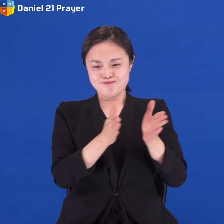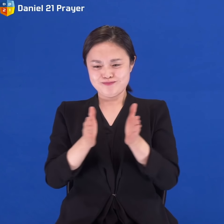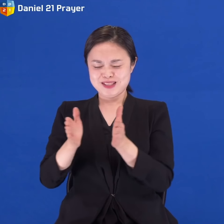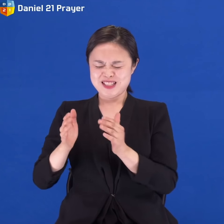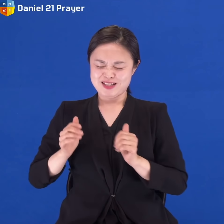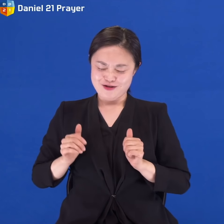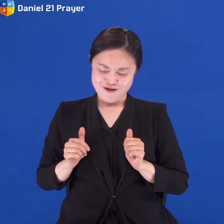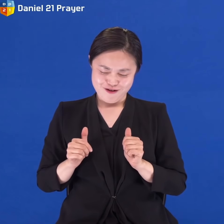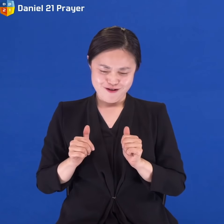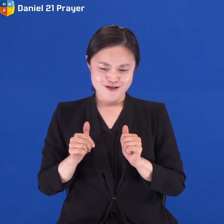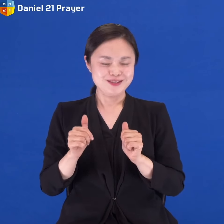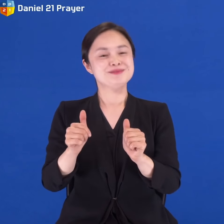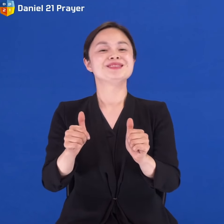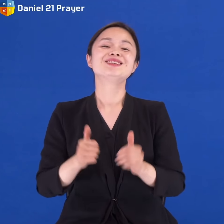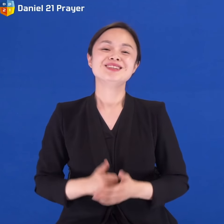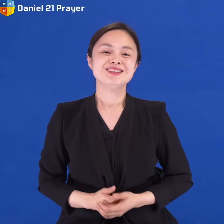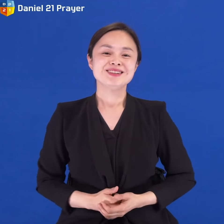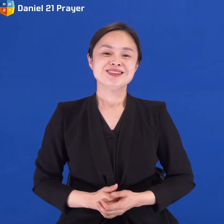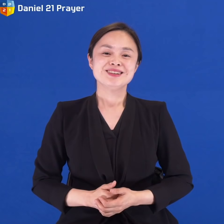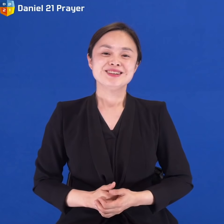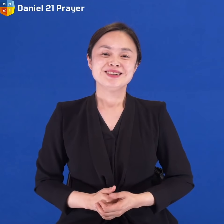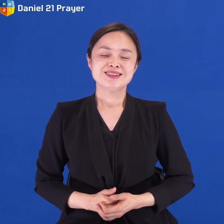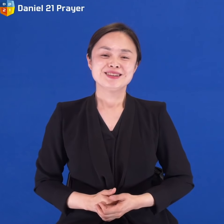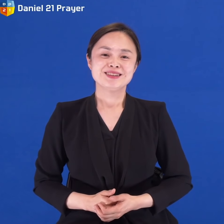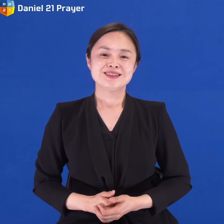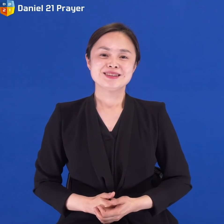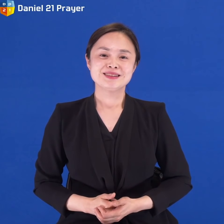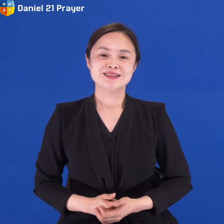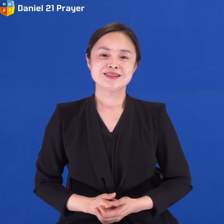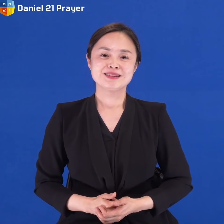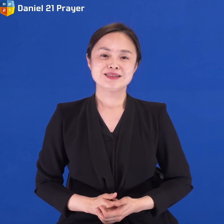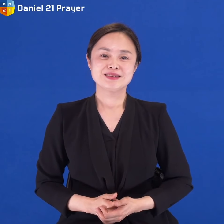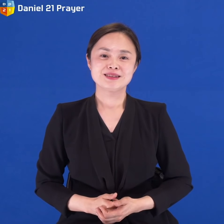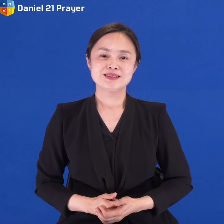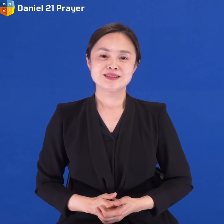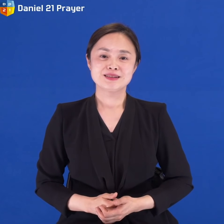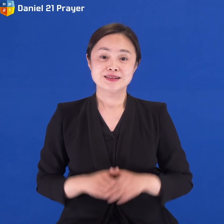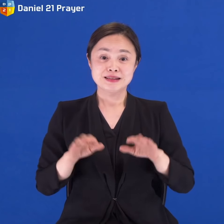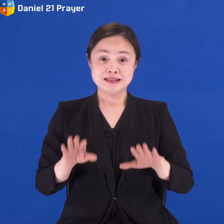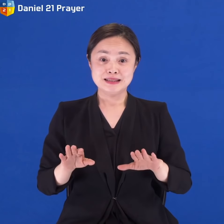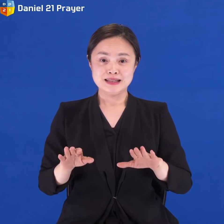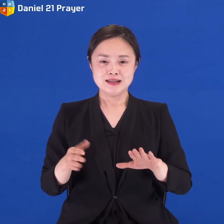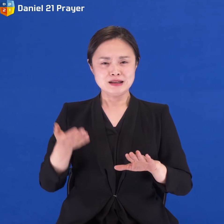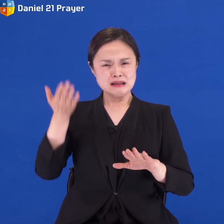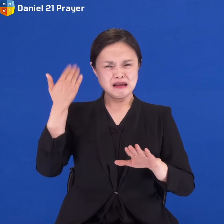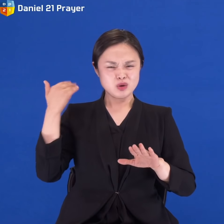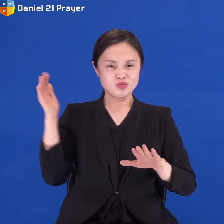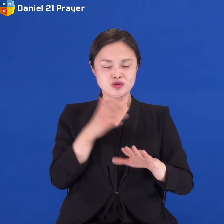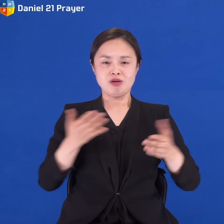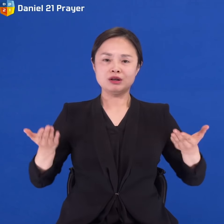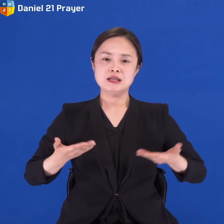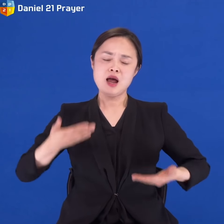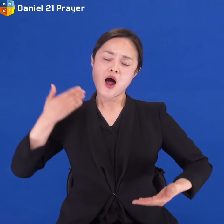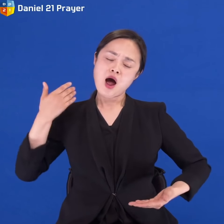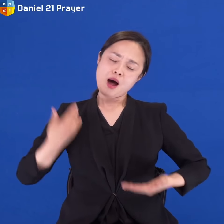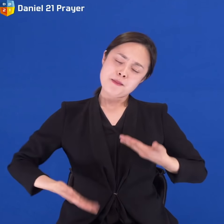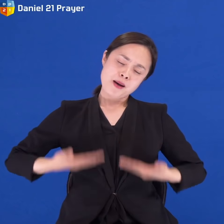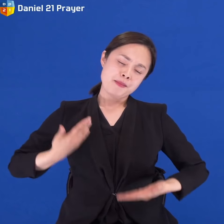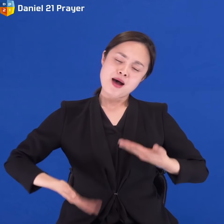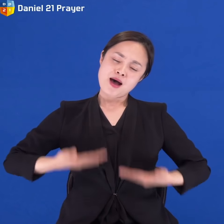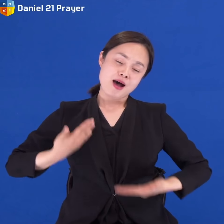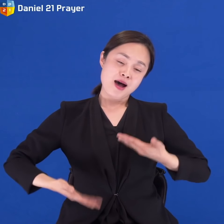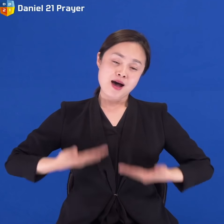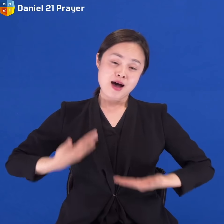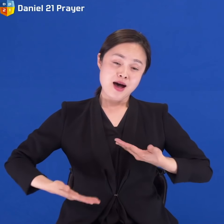다니면서 50년을 일한 사람인데 지금 제가 딱 쉬고 있는 안식년 같은 시기를 보내고 있거든요. 6개월을 휴가